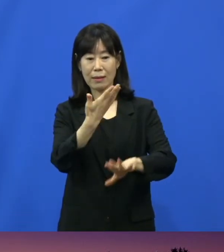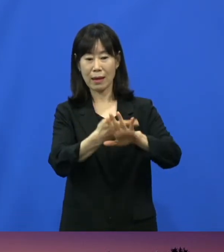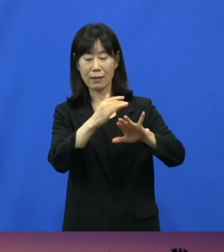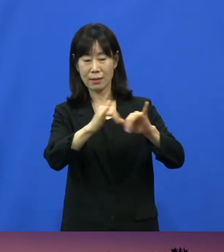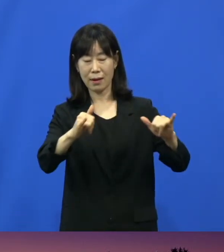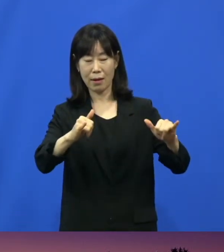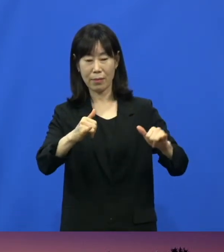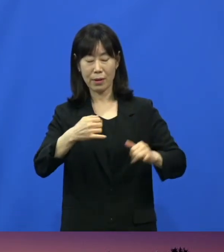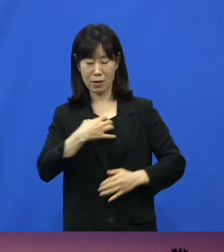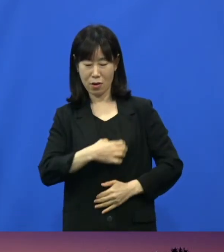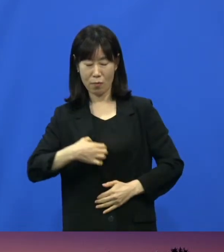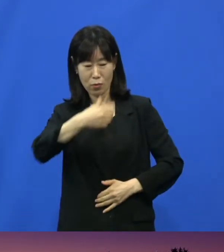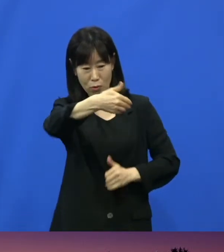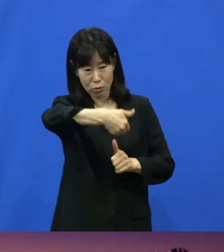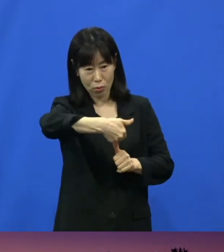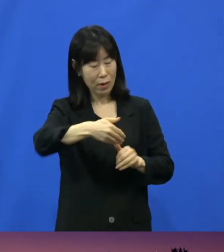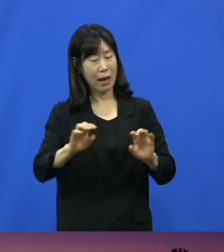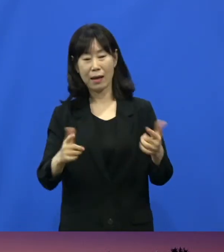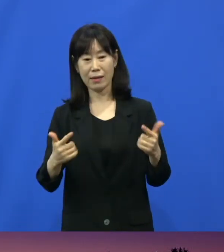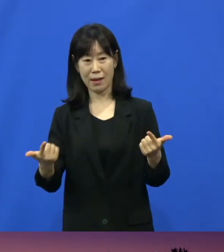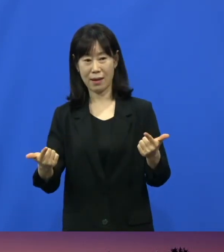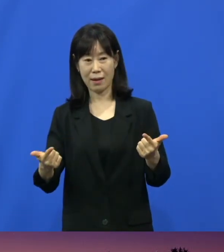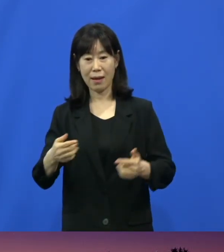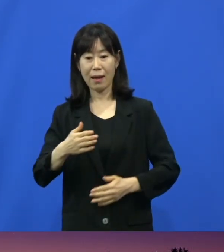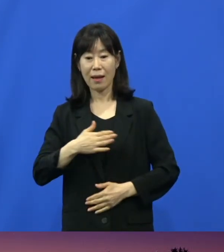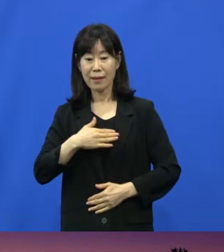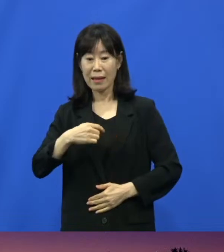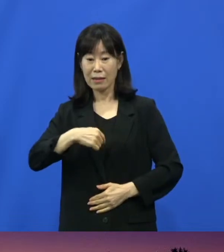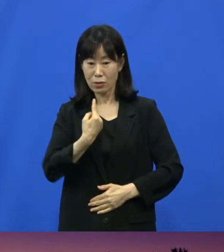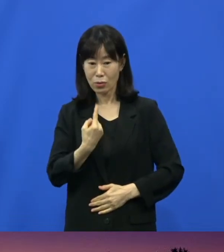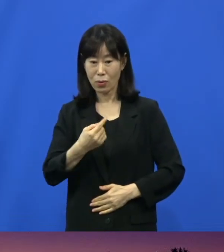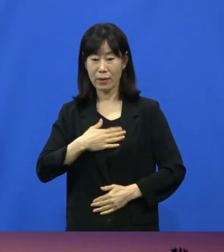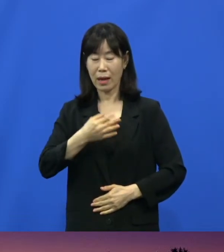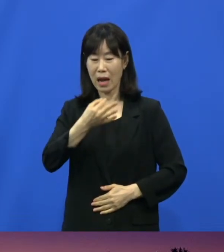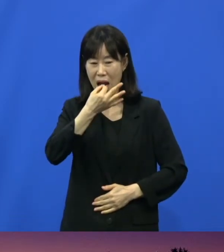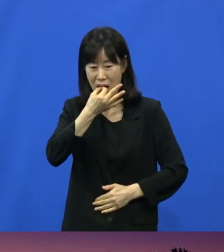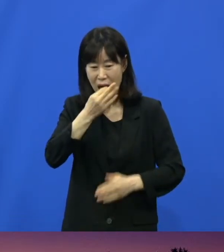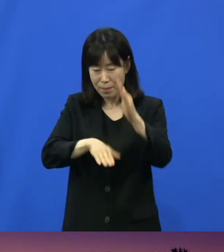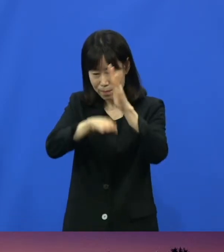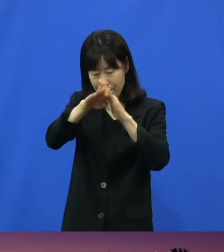아니에요. 특별히 뭐예요? 야망이 있을 때.